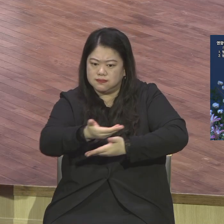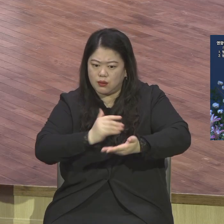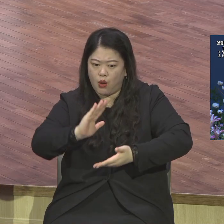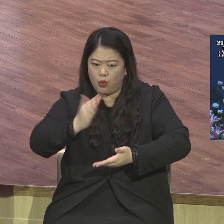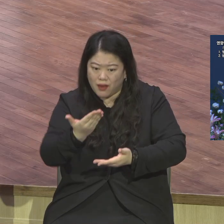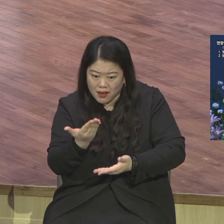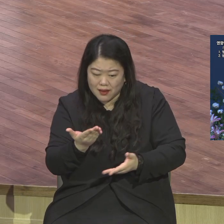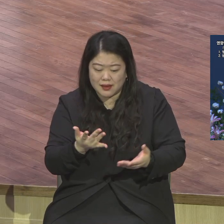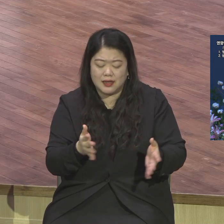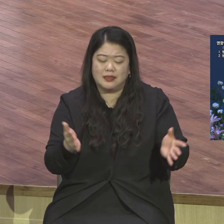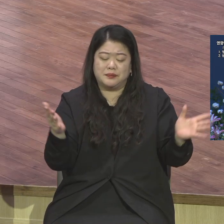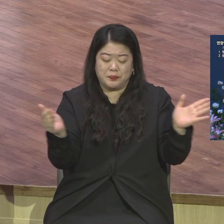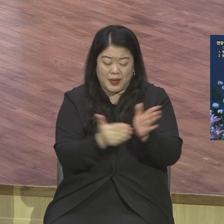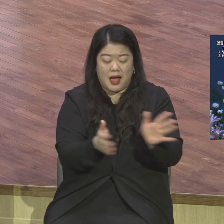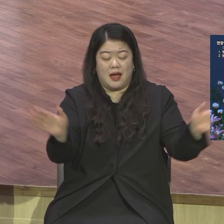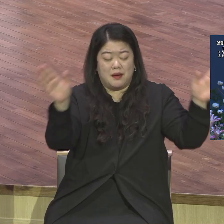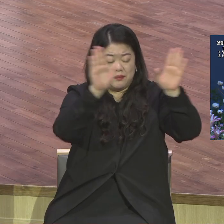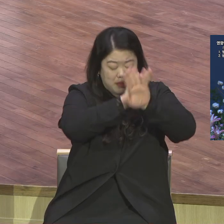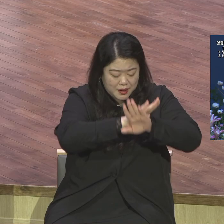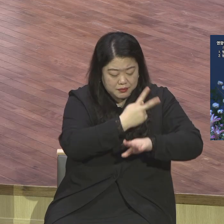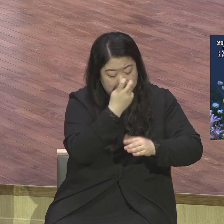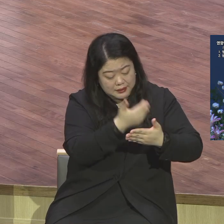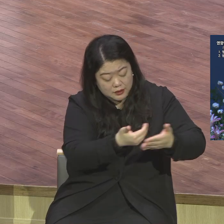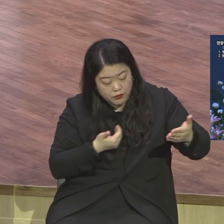시간을 가지는 정복자의 기도를 드려라.